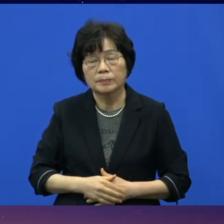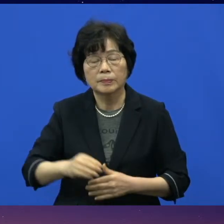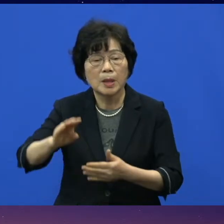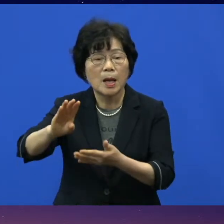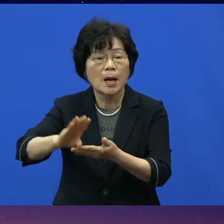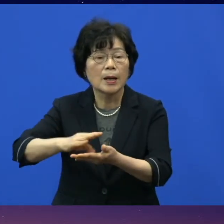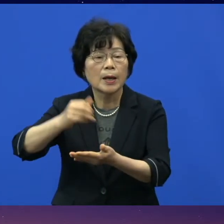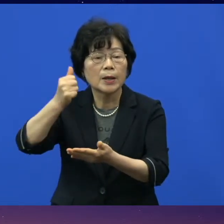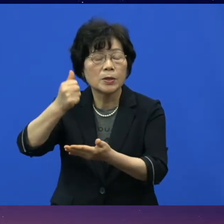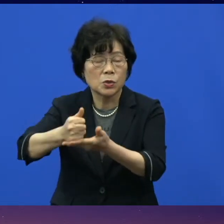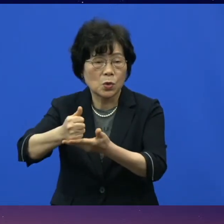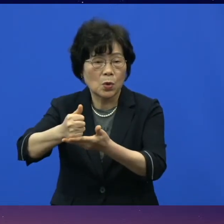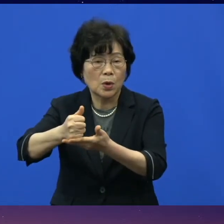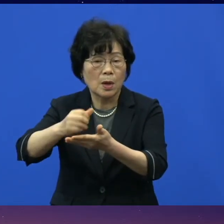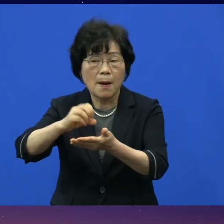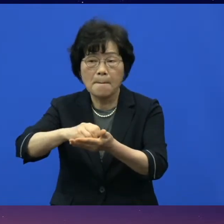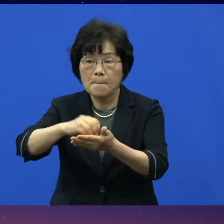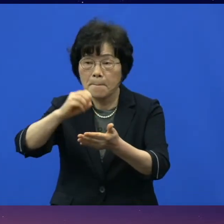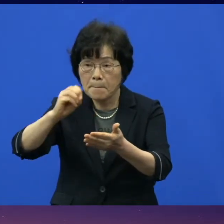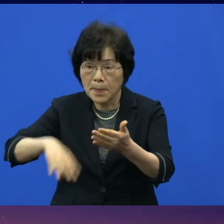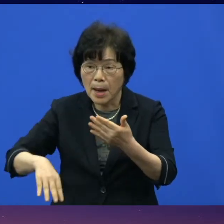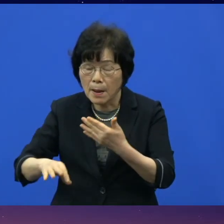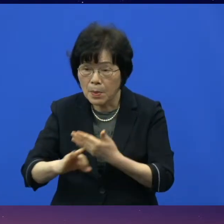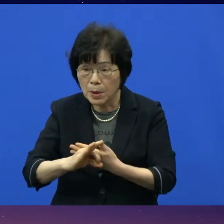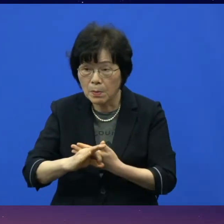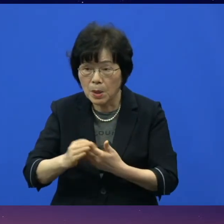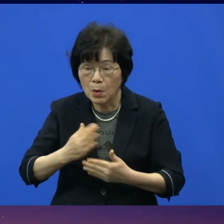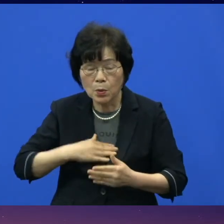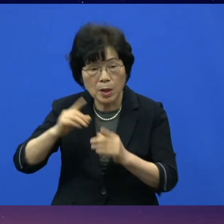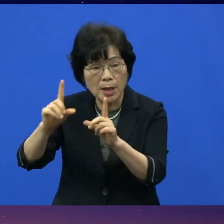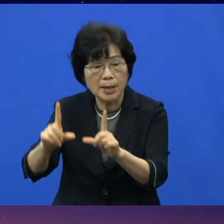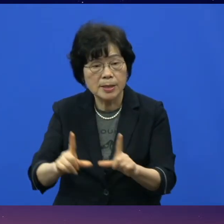그리스도를 빼고는 우리의 삶이 설명이 안 되는 겁니다.